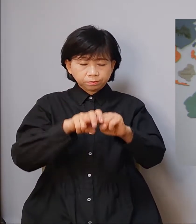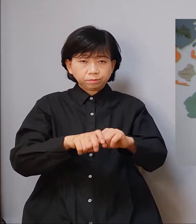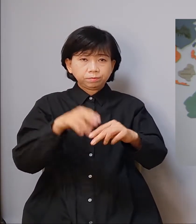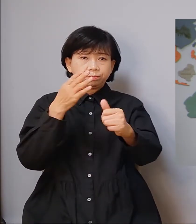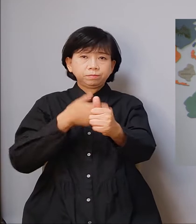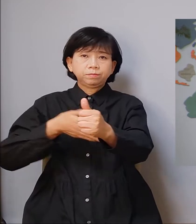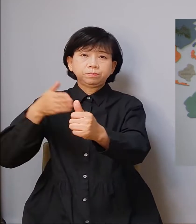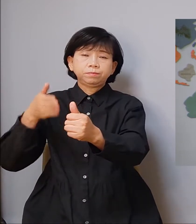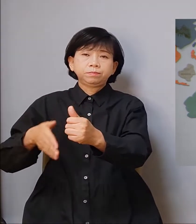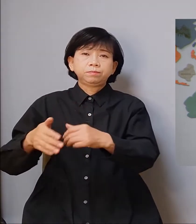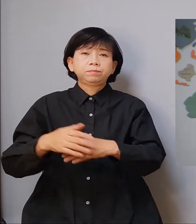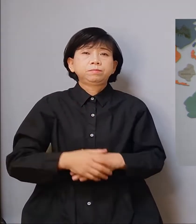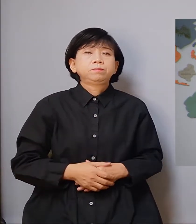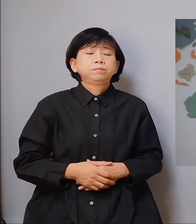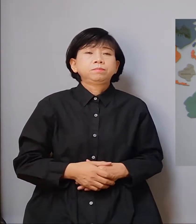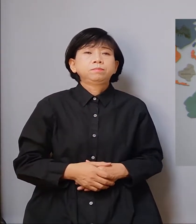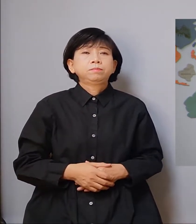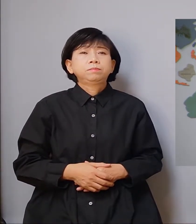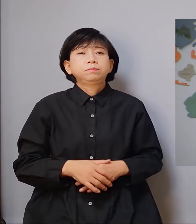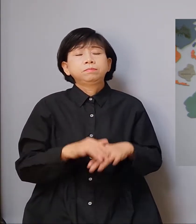앉으시겠습니다.